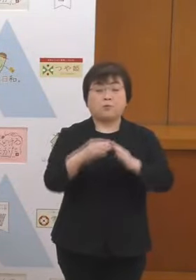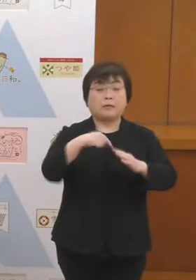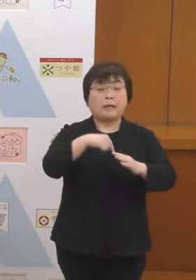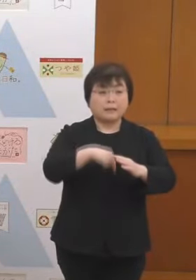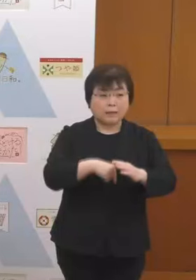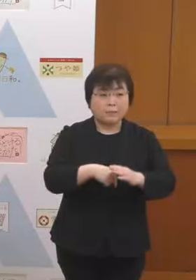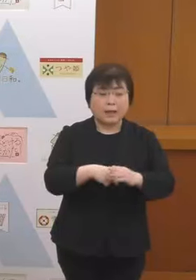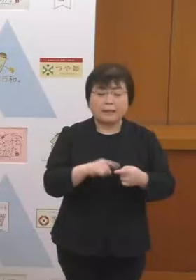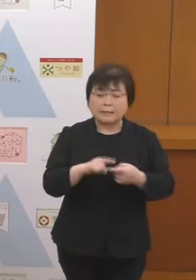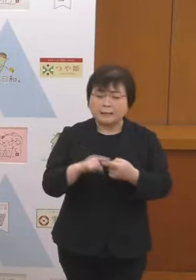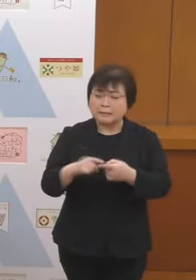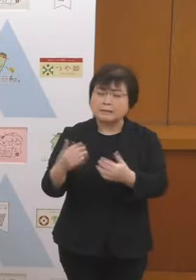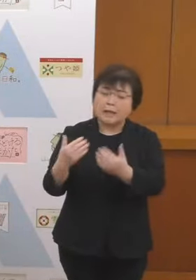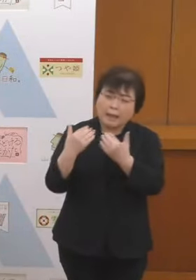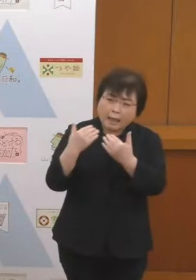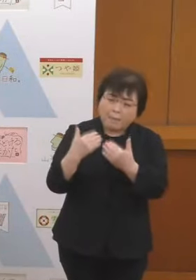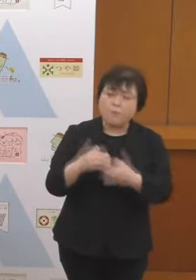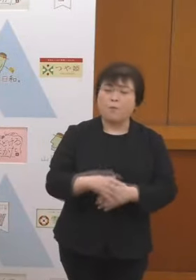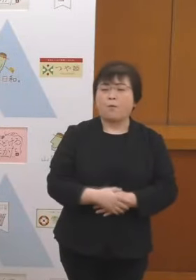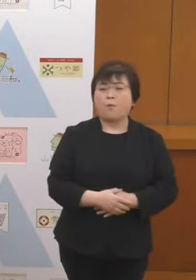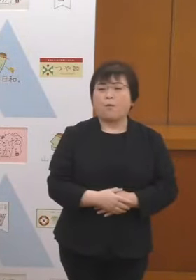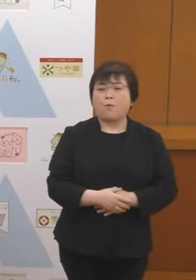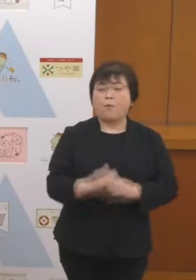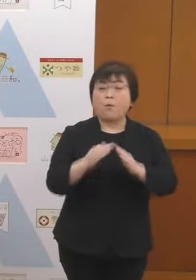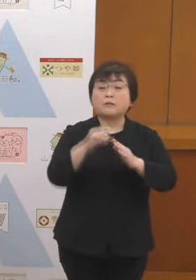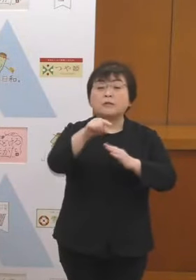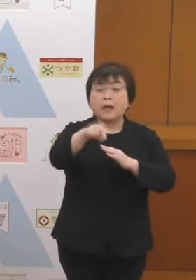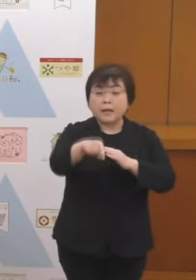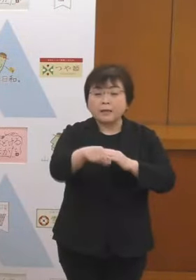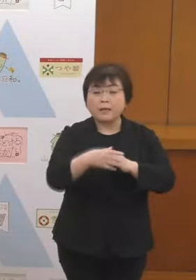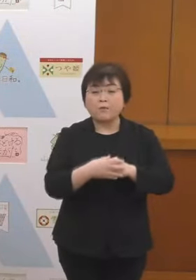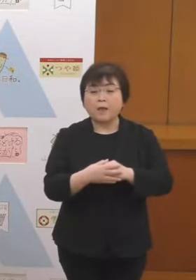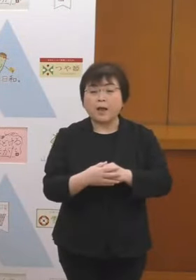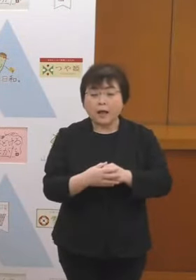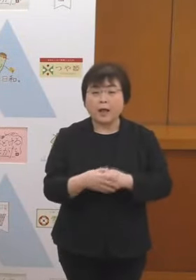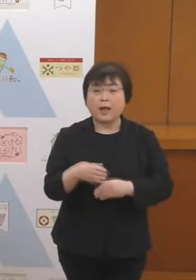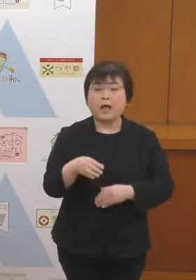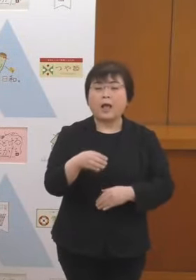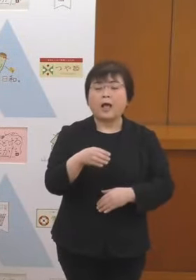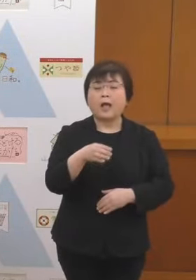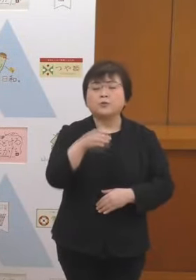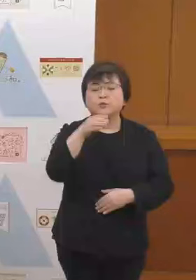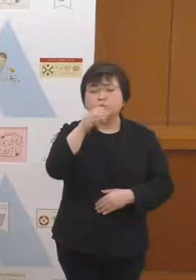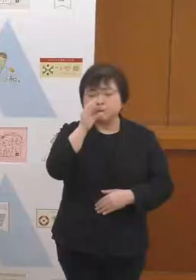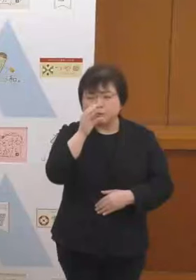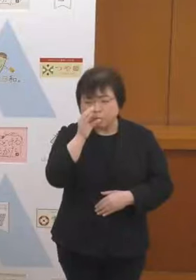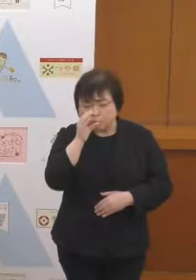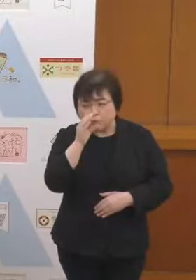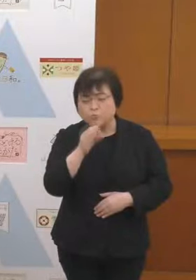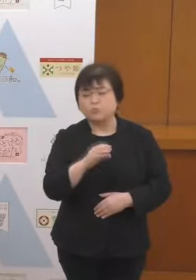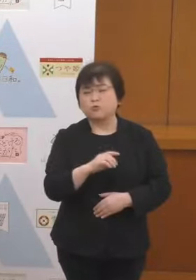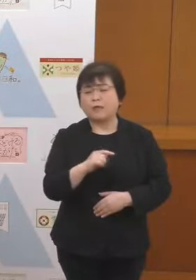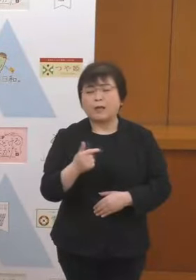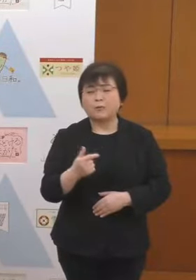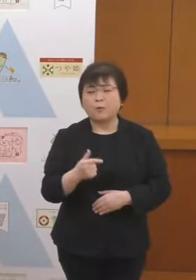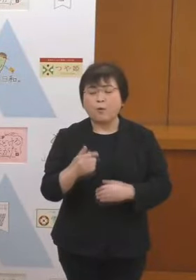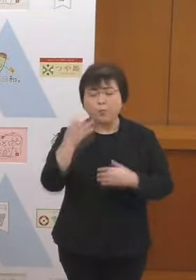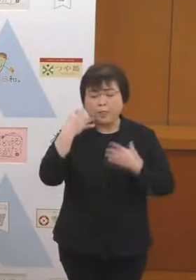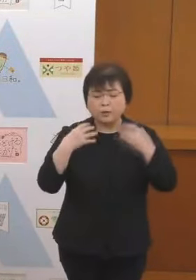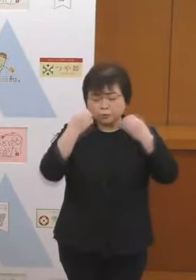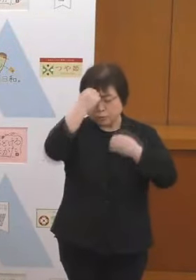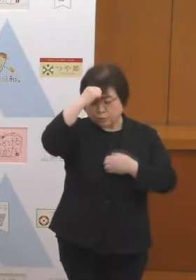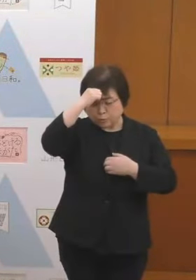屋内では適切な冷房そして屋外ではこまめな水分補給を行うなど熱中症を